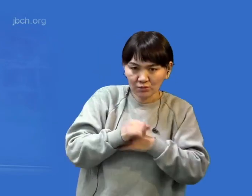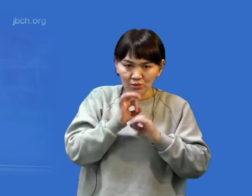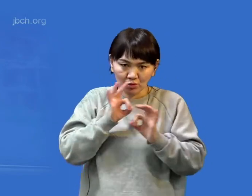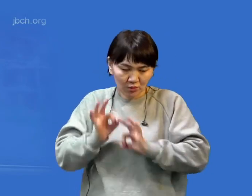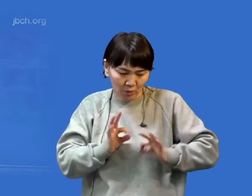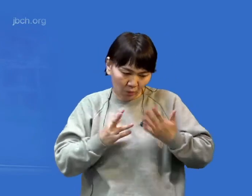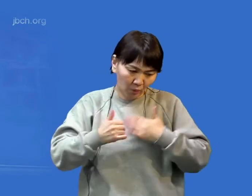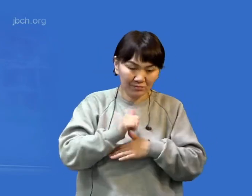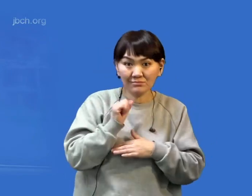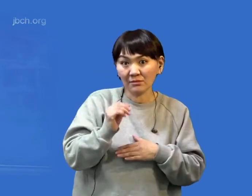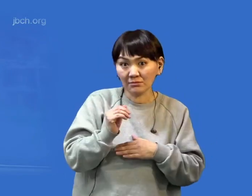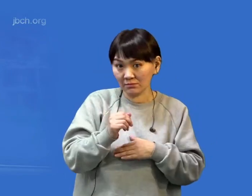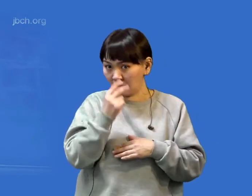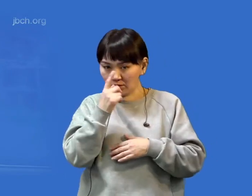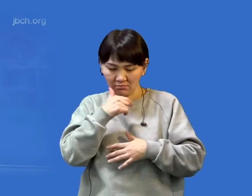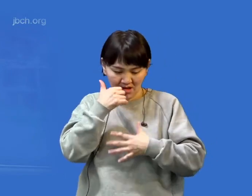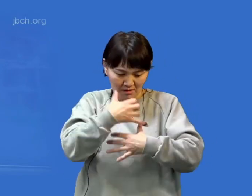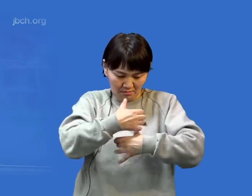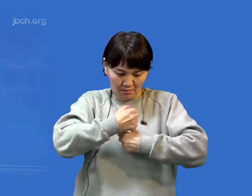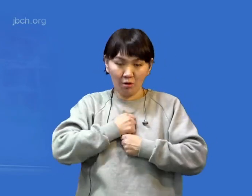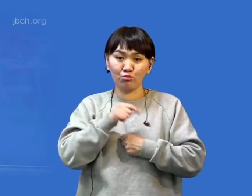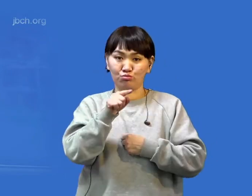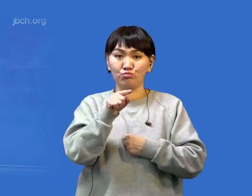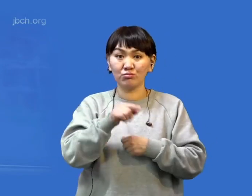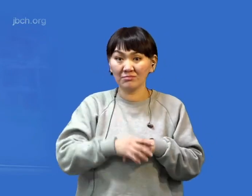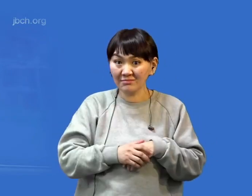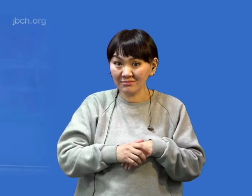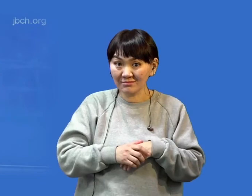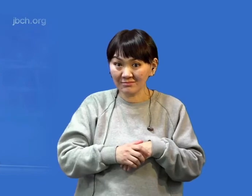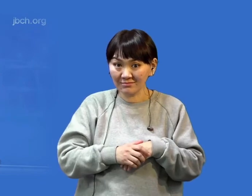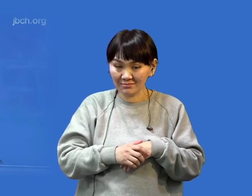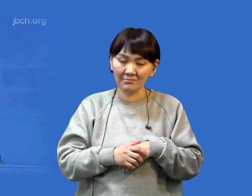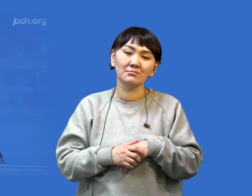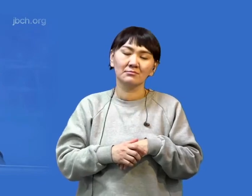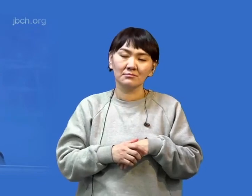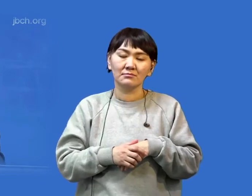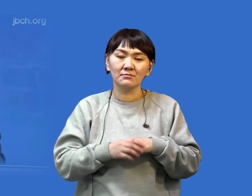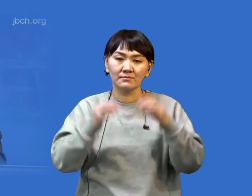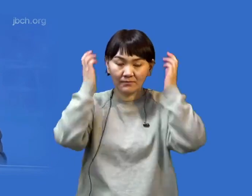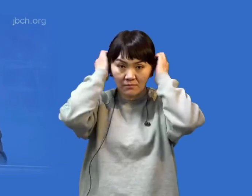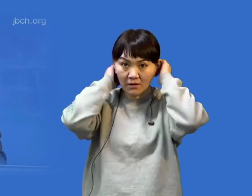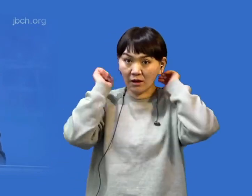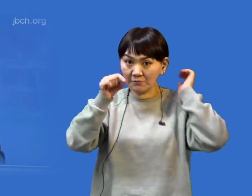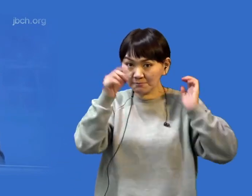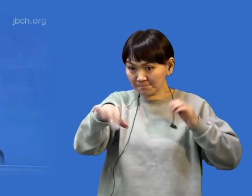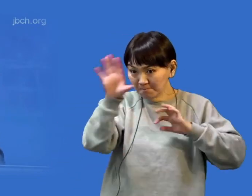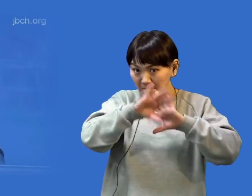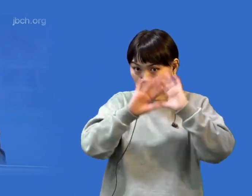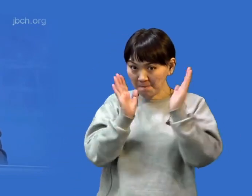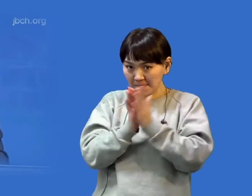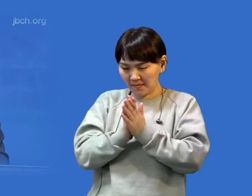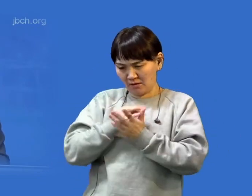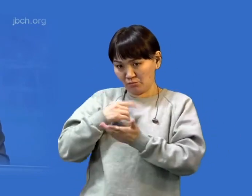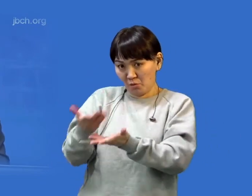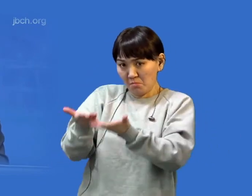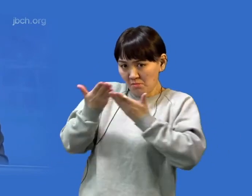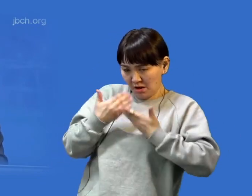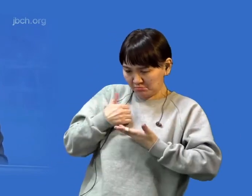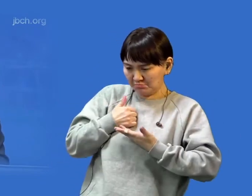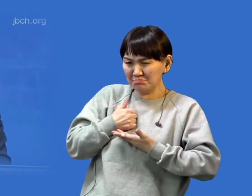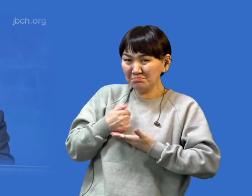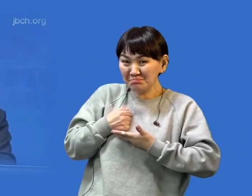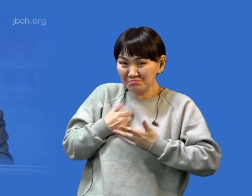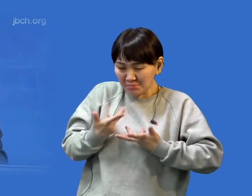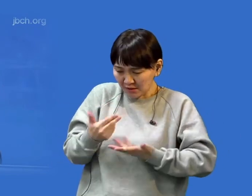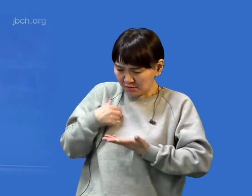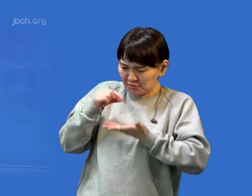хэрэглэх вэ? Энэ чинь л өөрийгөө захирах байдал юм гэж хэлээ үстэй тэгэлэр. Одоо бидэнд байгаа юм ихч вэ, багч вэ, өөрийн мань хэрэглэх